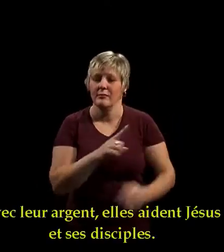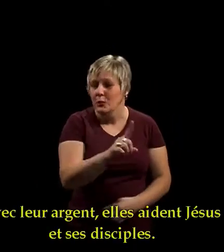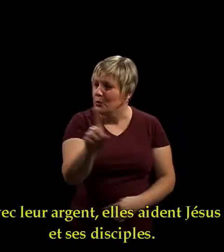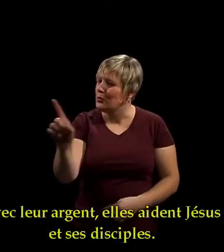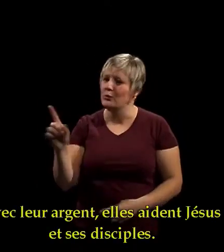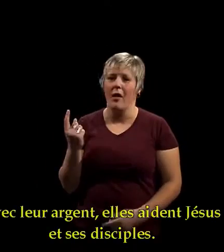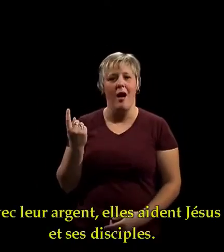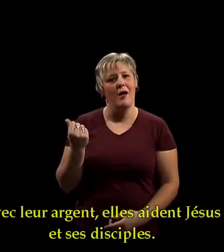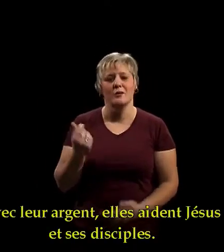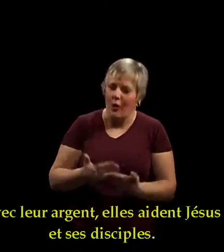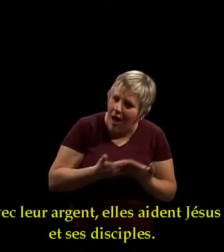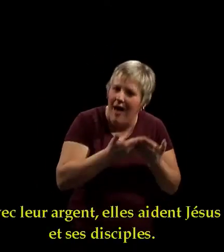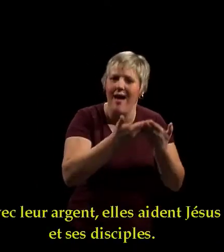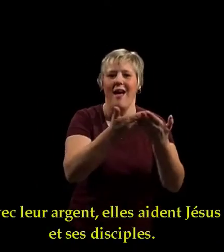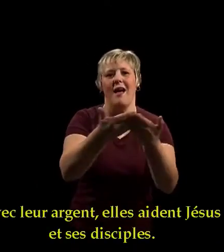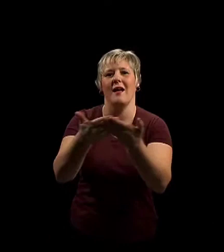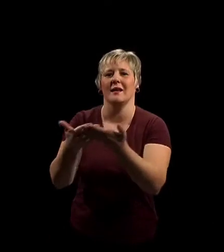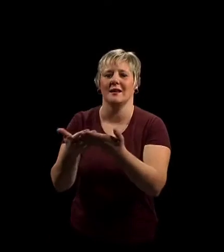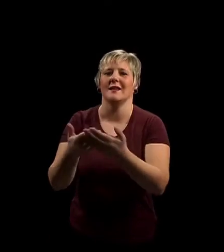Avec leur argent, elles aident Jésus et ses disciples.